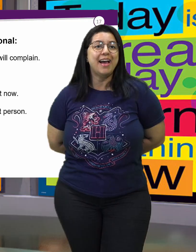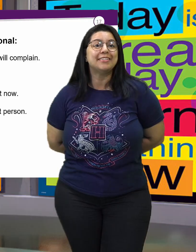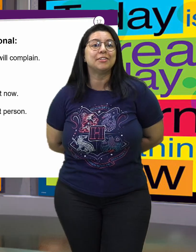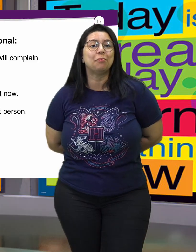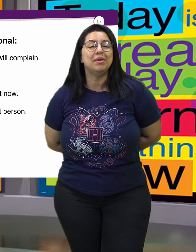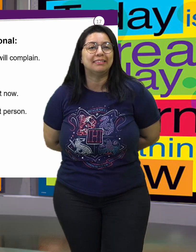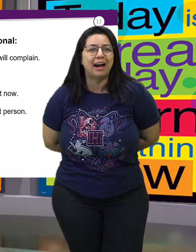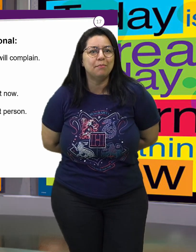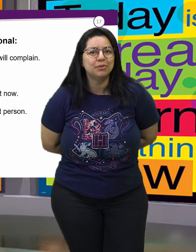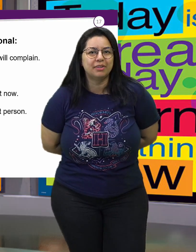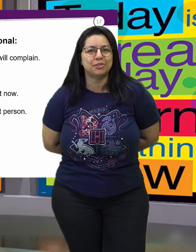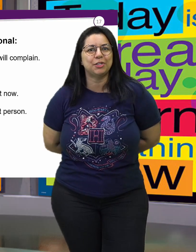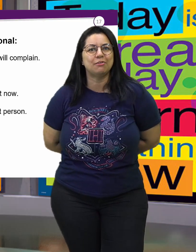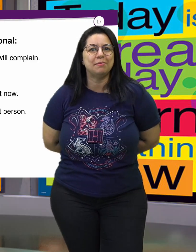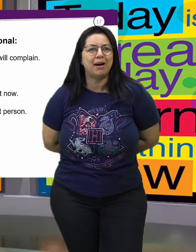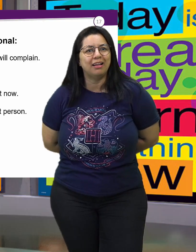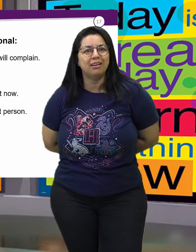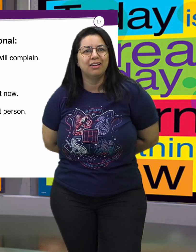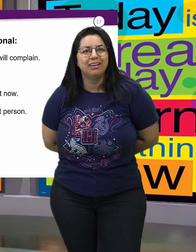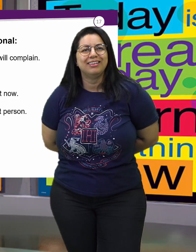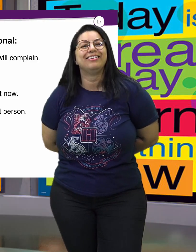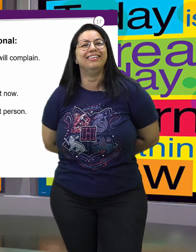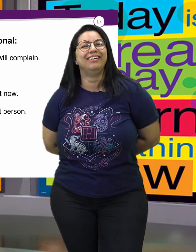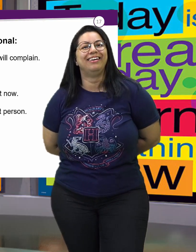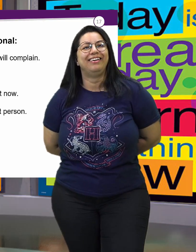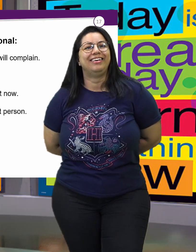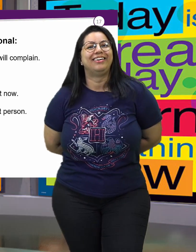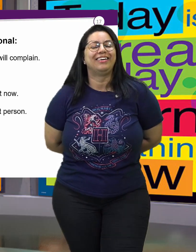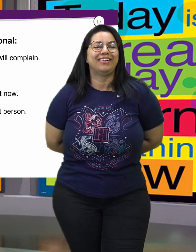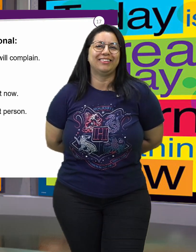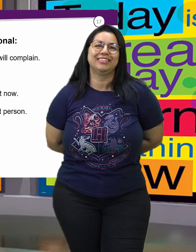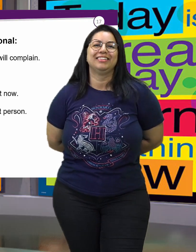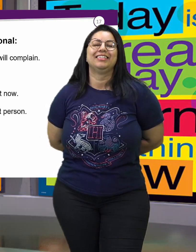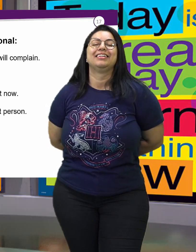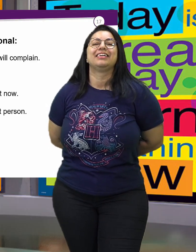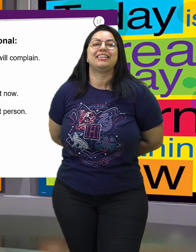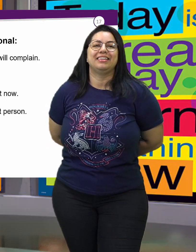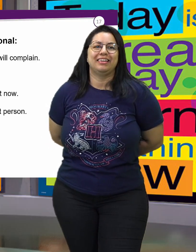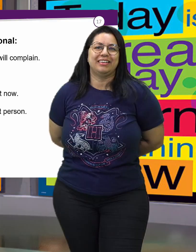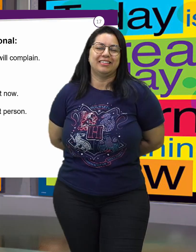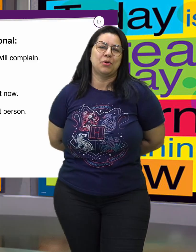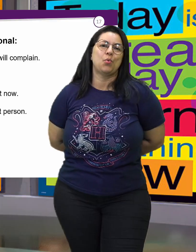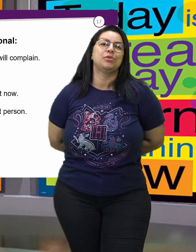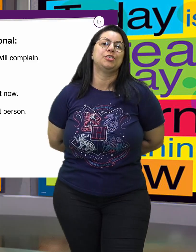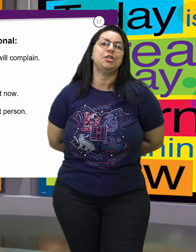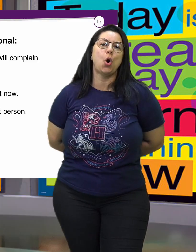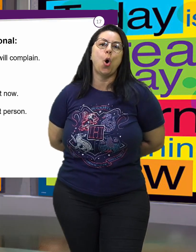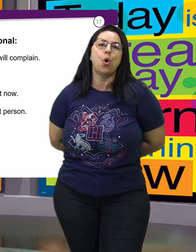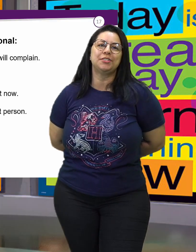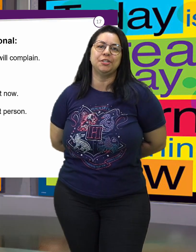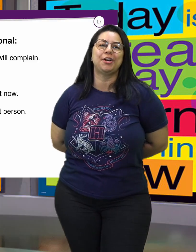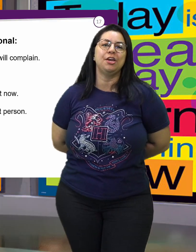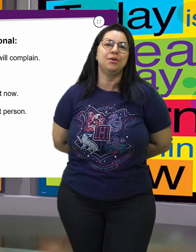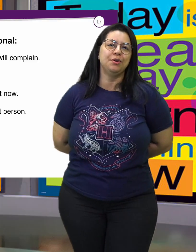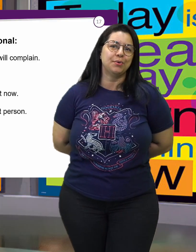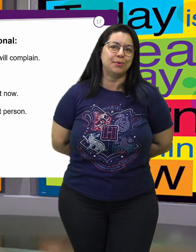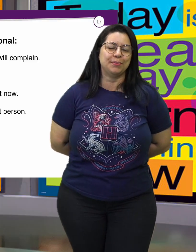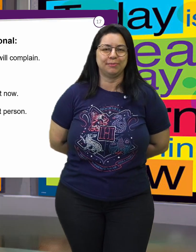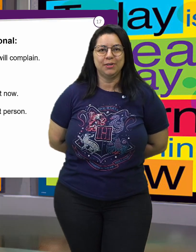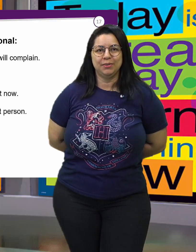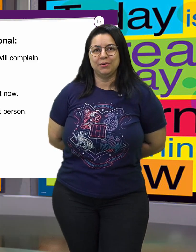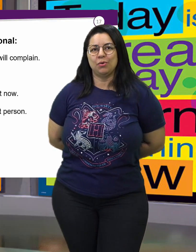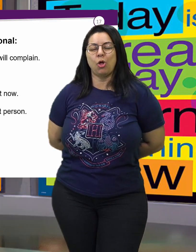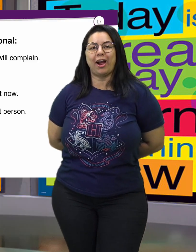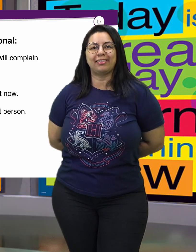a casa... se não pintar, meu Deus, onde é que eu vi pagar ali? The landlord will complain. O que é isso? O senhorio, né? A pessoa que